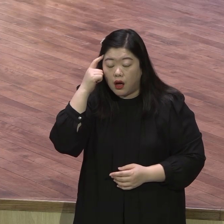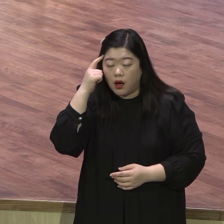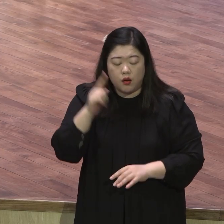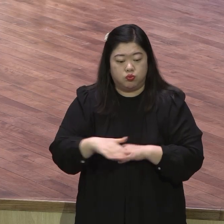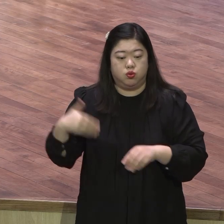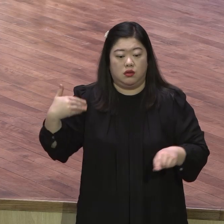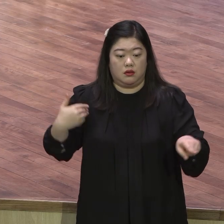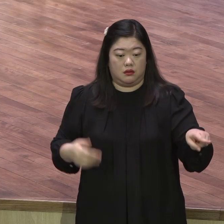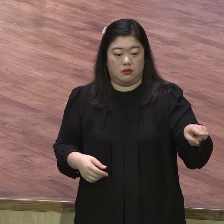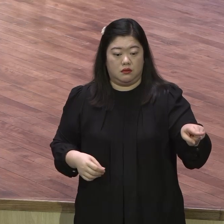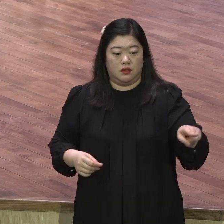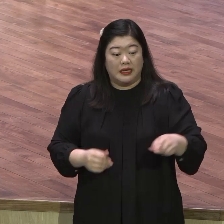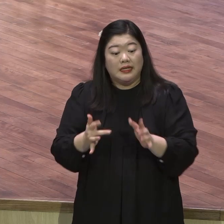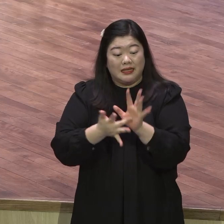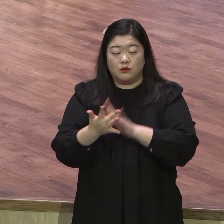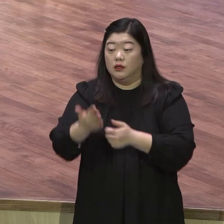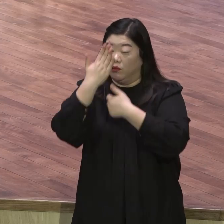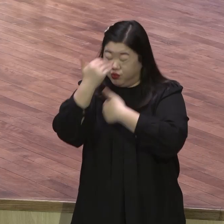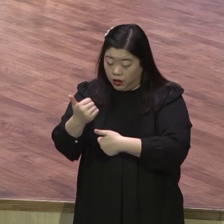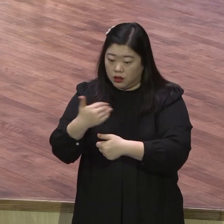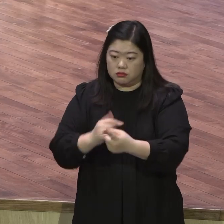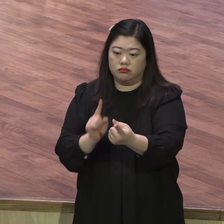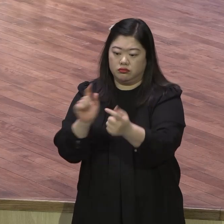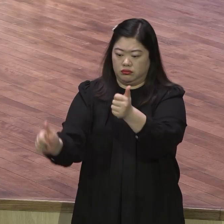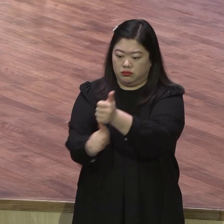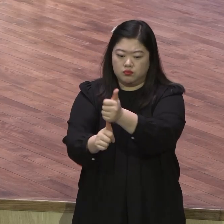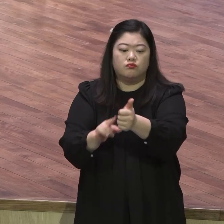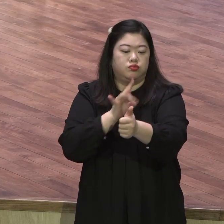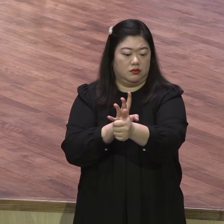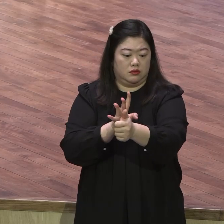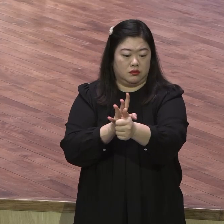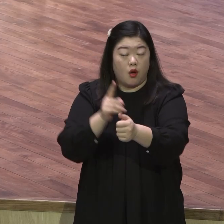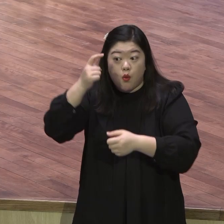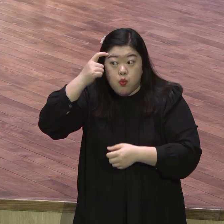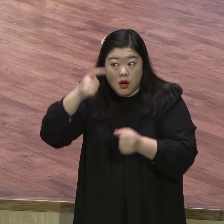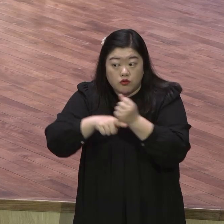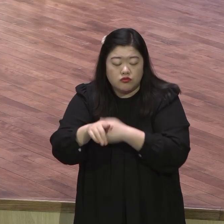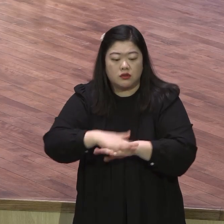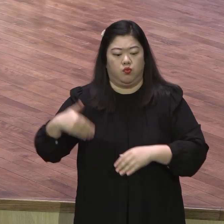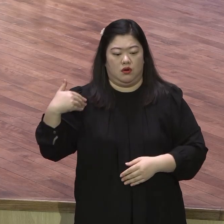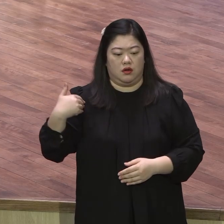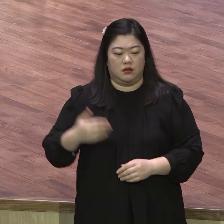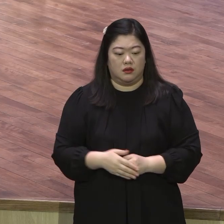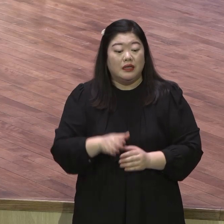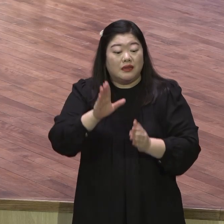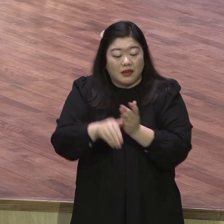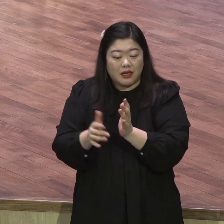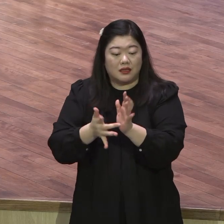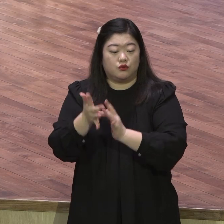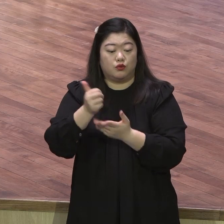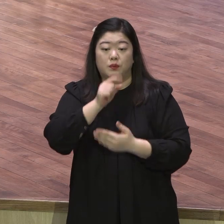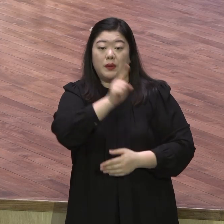예수님이 왜 이 땅에 오셨는지 이때 예수님께서 베드로를 향해서 이렇게 말씀하십니다. 사탄아